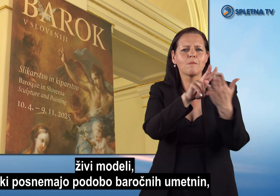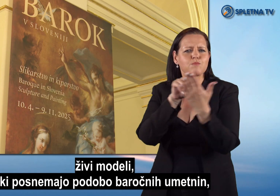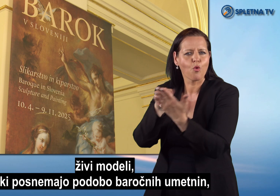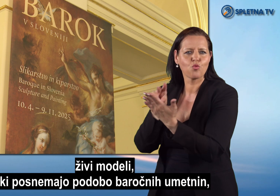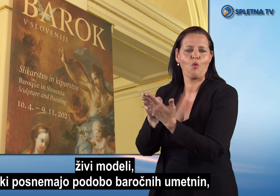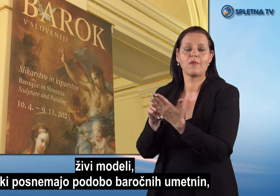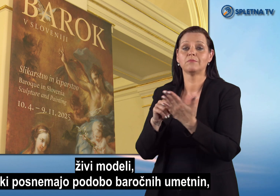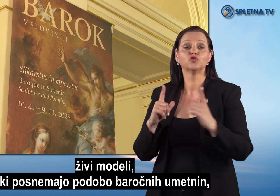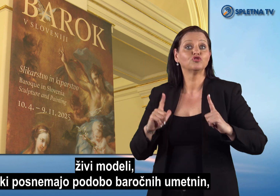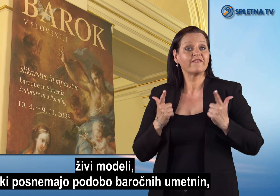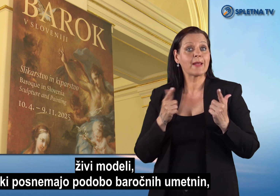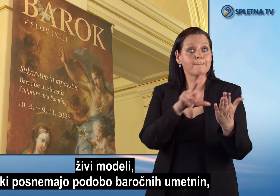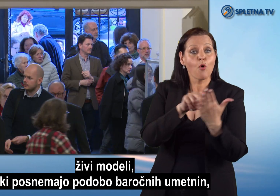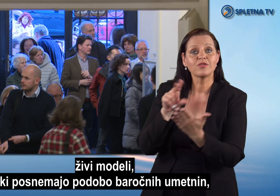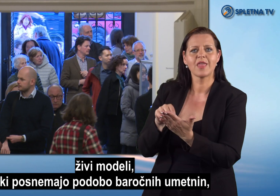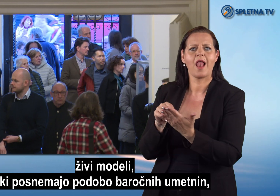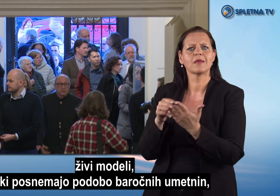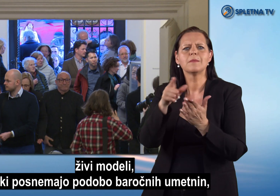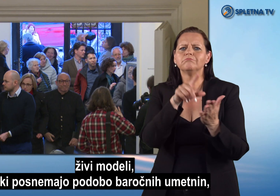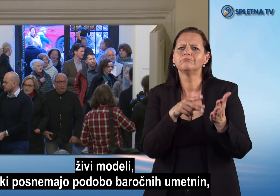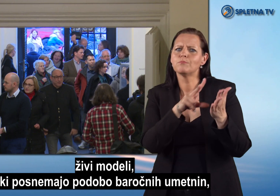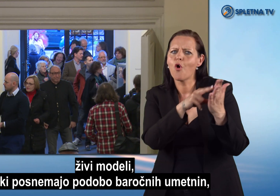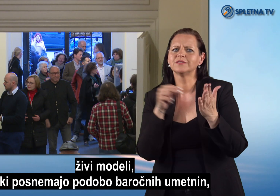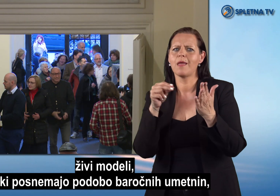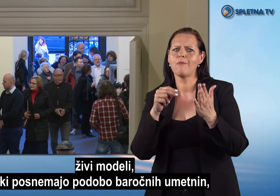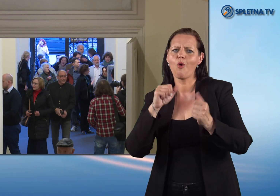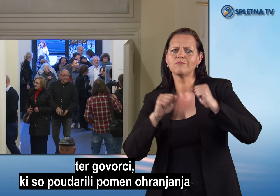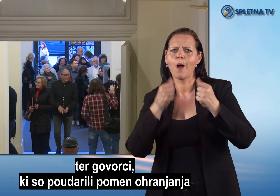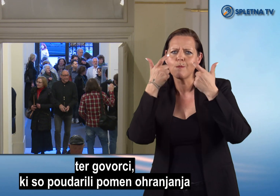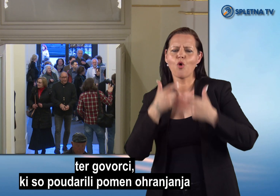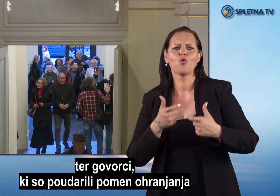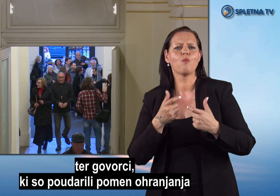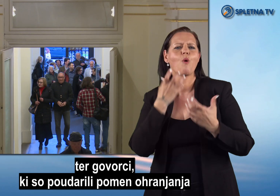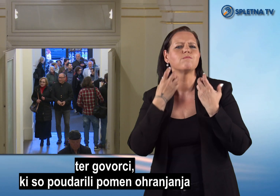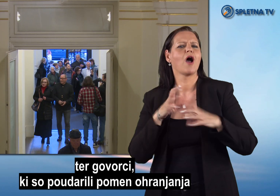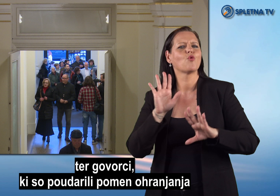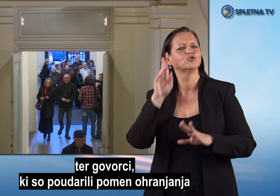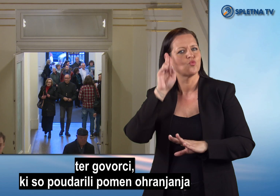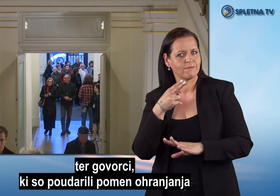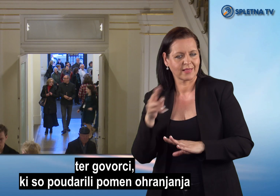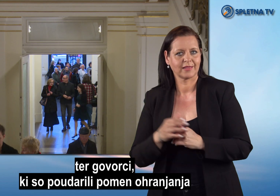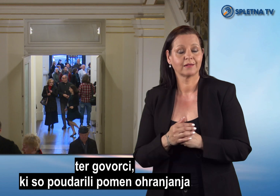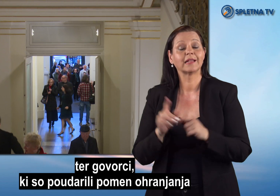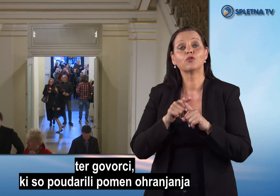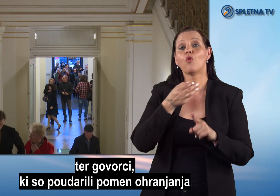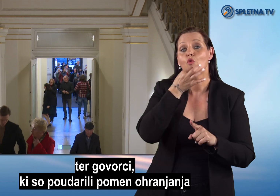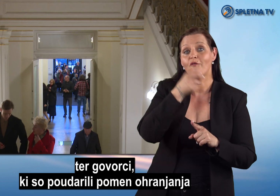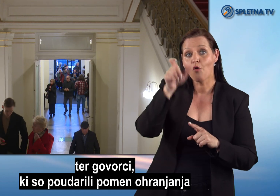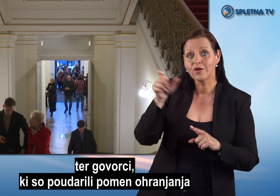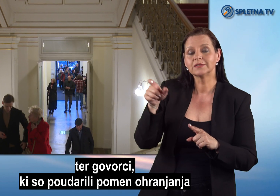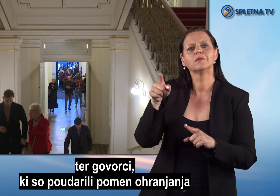podobe, živi modeli, ki posnemajo podobo baročnih umetnin, ter govorci, ki so poudarili